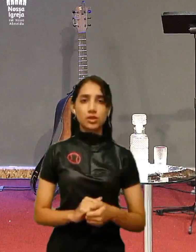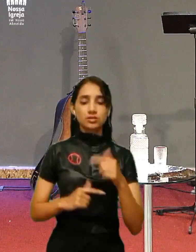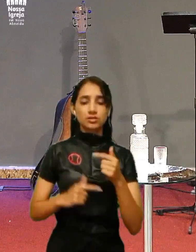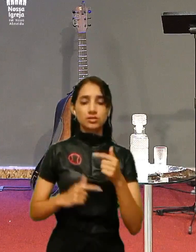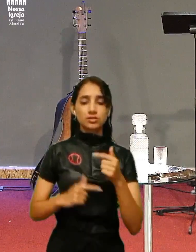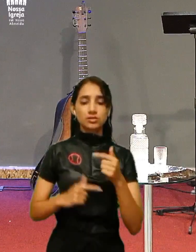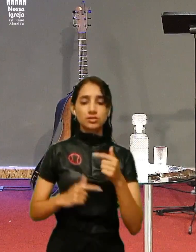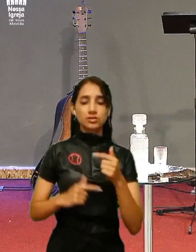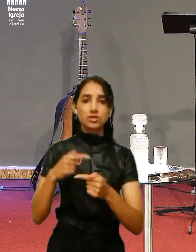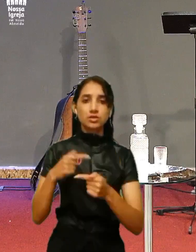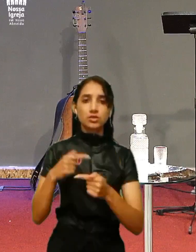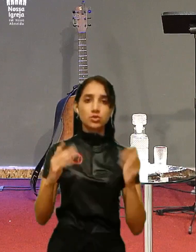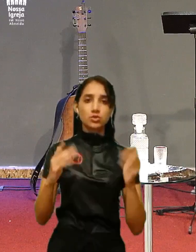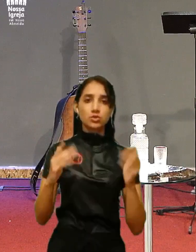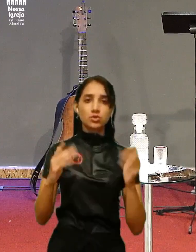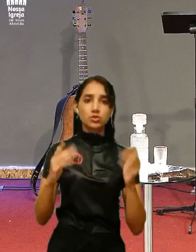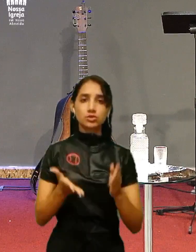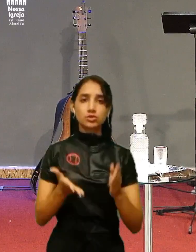morte.